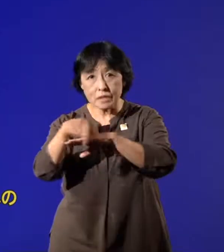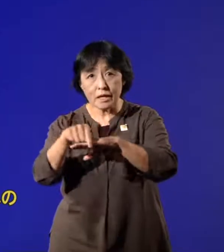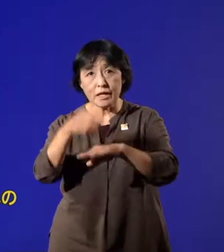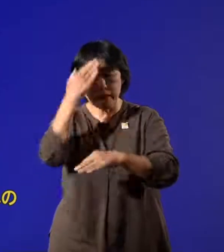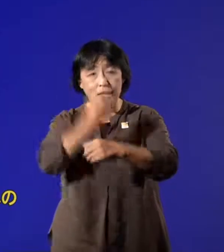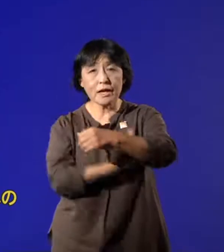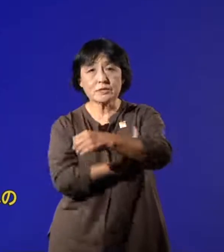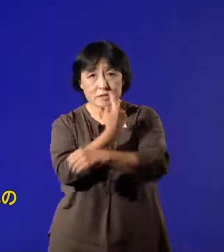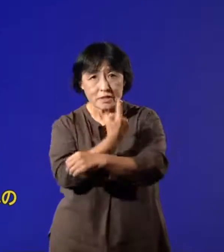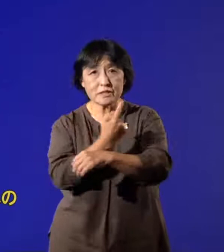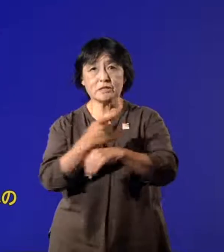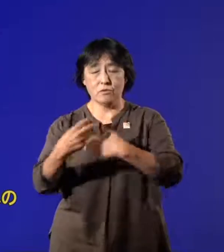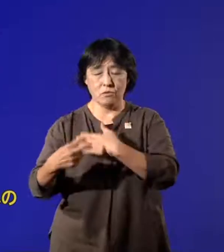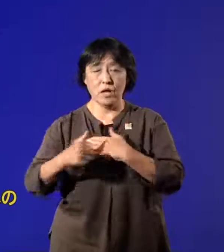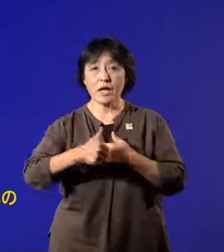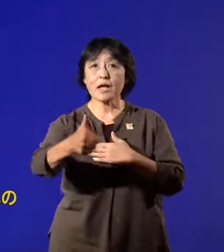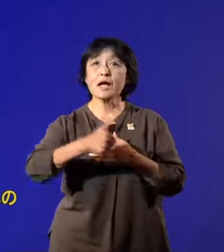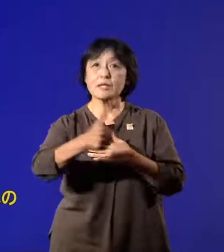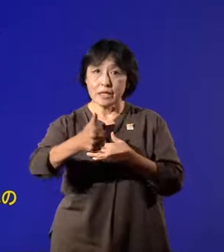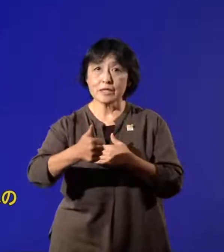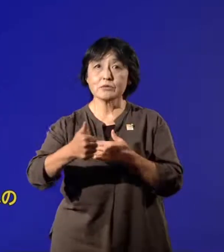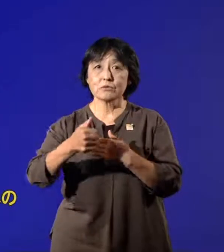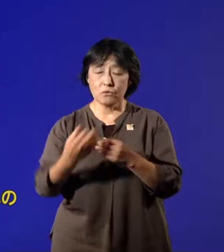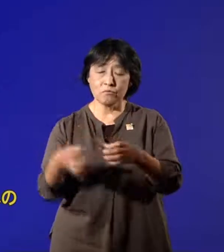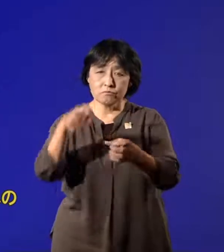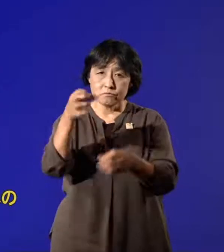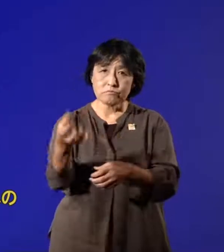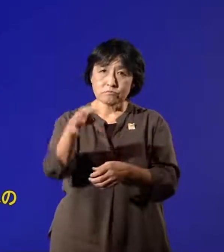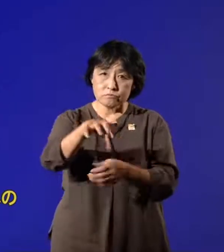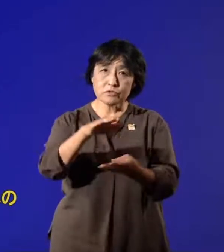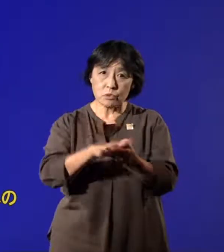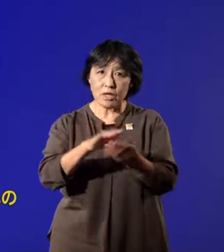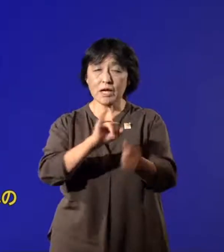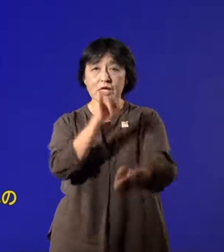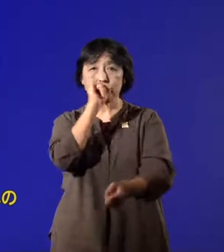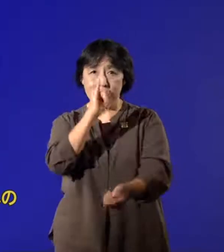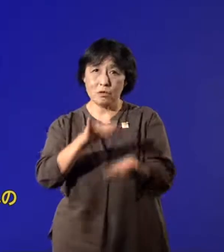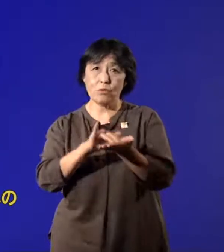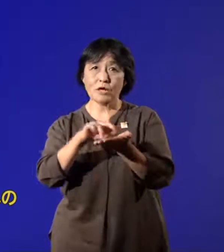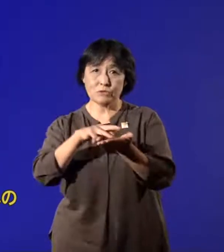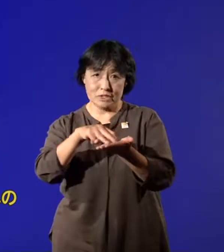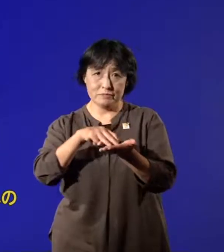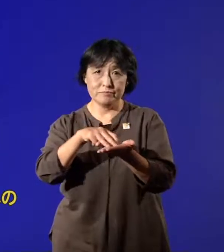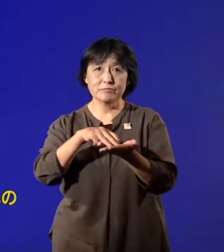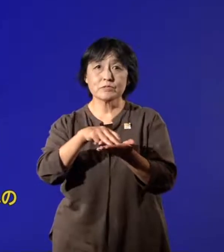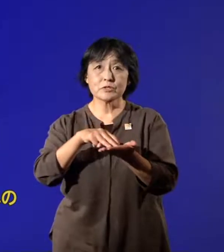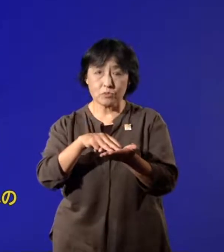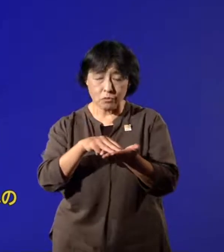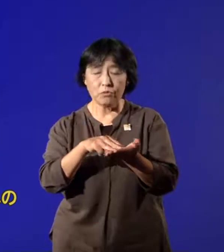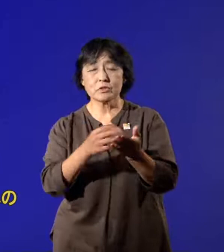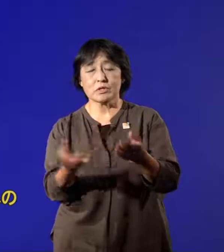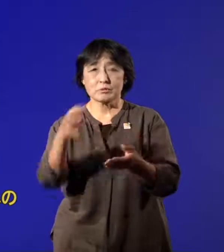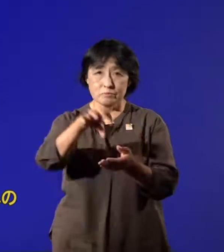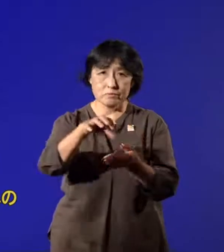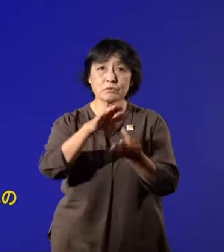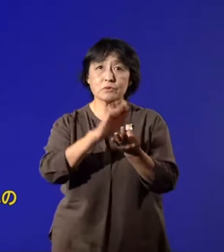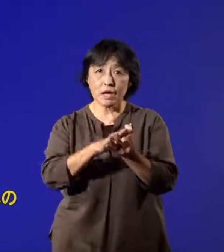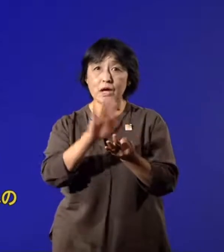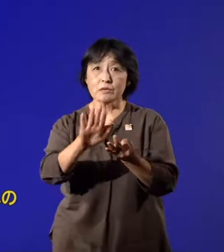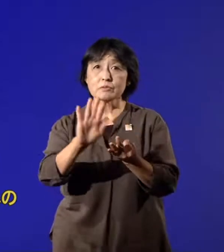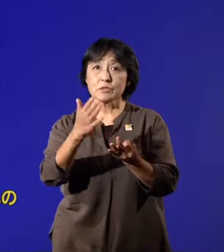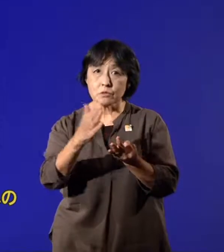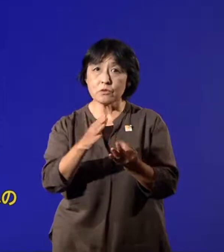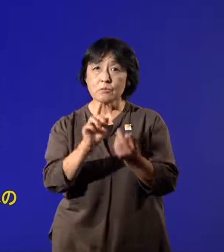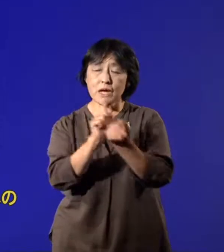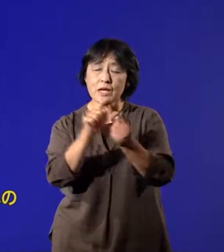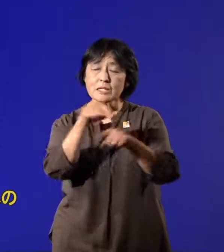フルエンザのワクチンの接種などを呼びかけていらっしゃいますけれども、そのこうした、現在増えているという状況を踏まえてですね、何らかの対